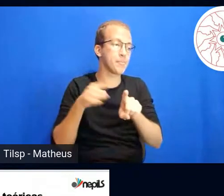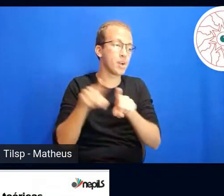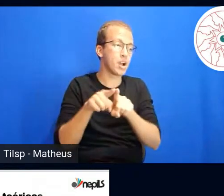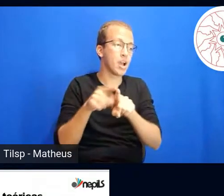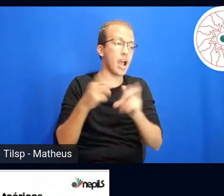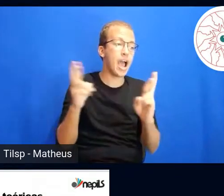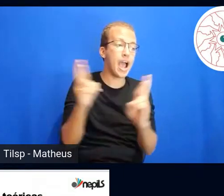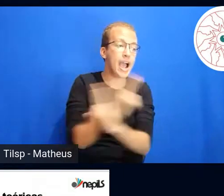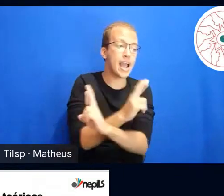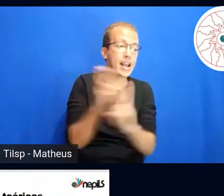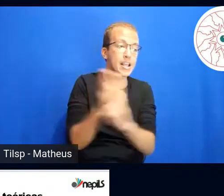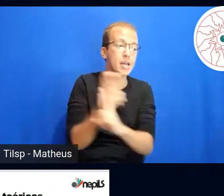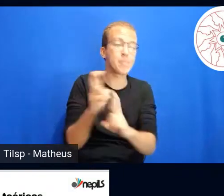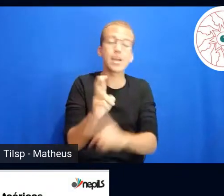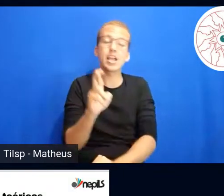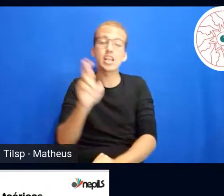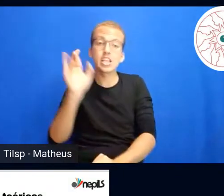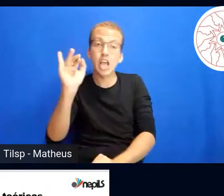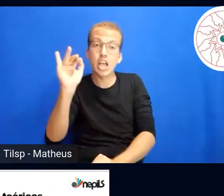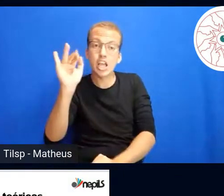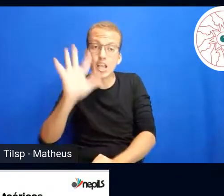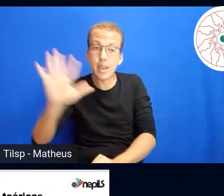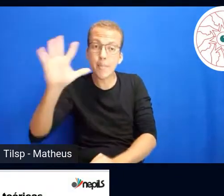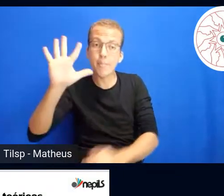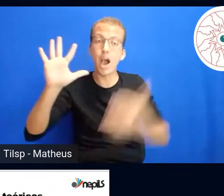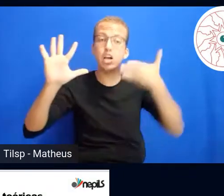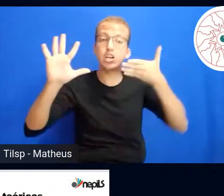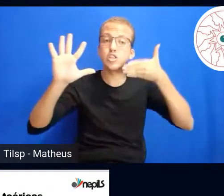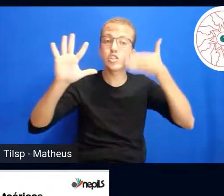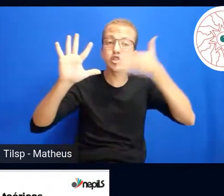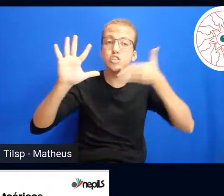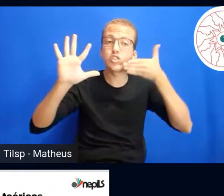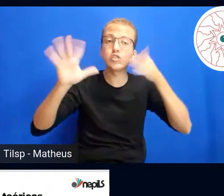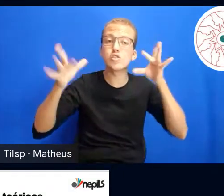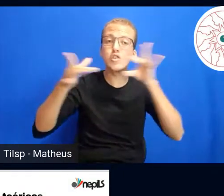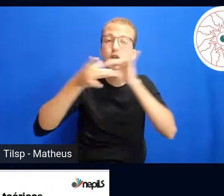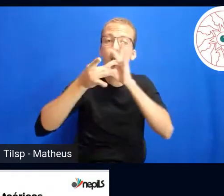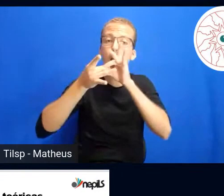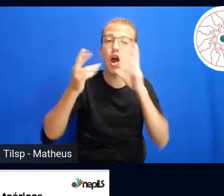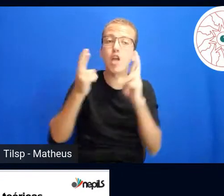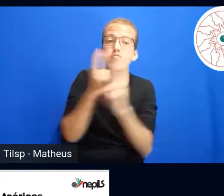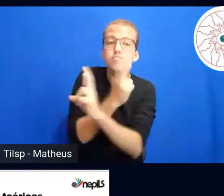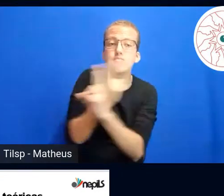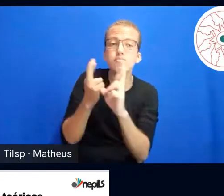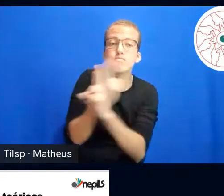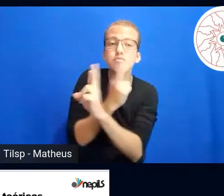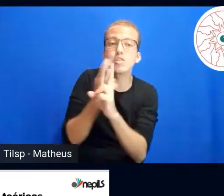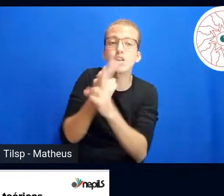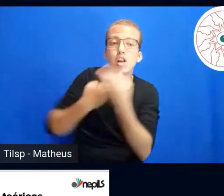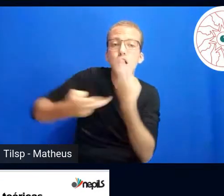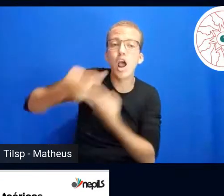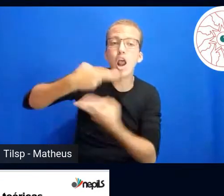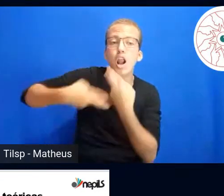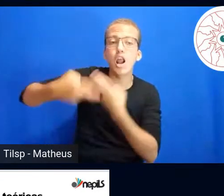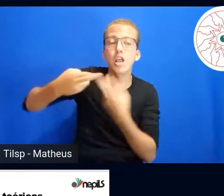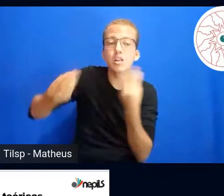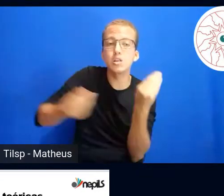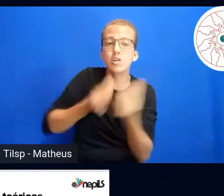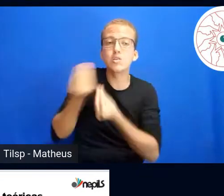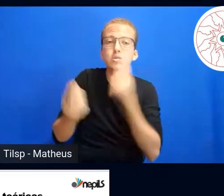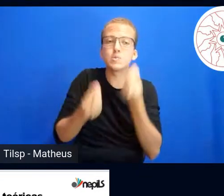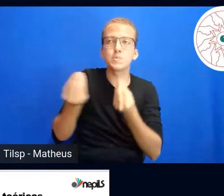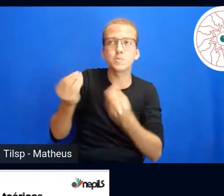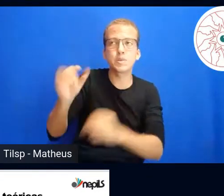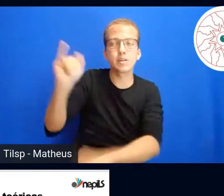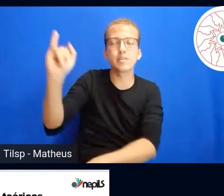foi apresentada aqui em alguns outros capítulos. Como se dá essa correlação? Será que quando consegue uma imagem, vê